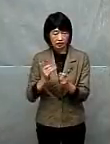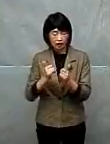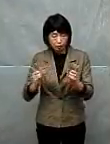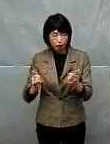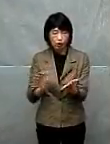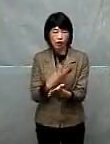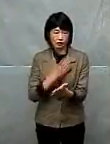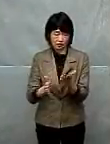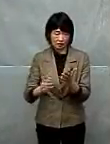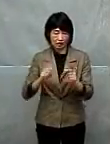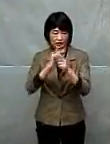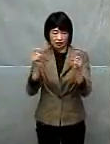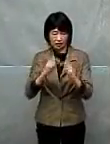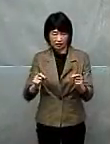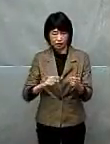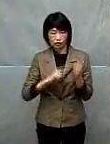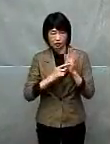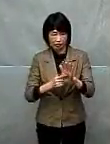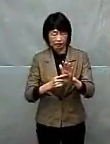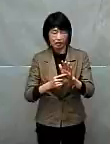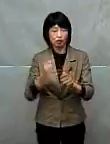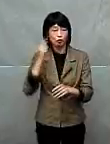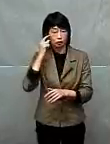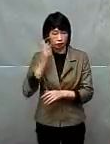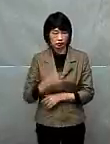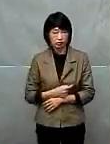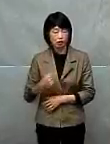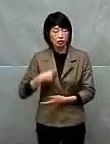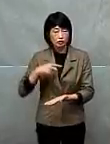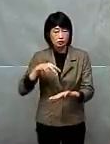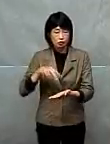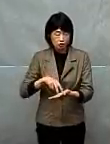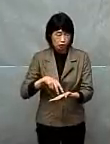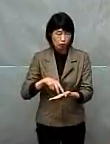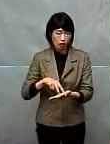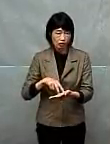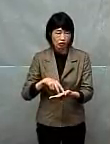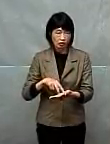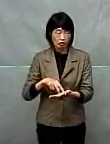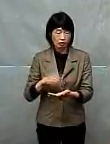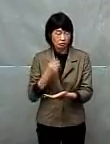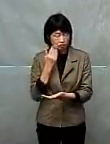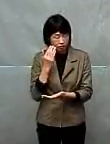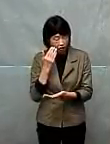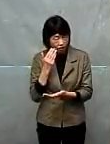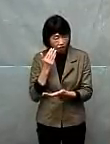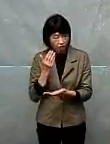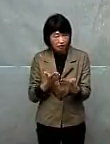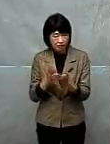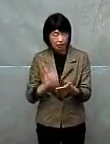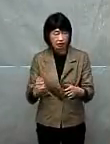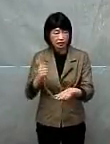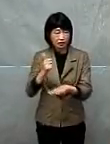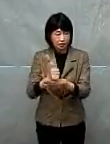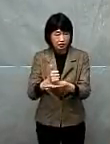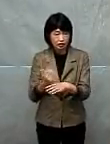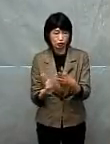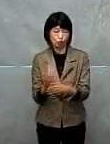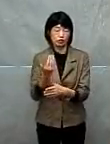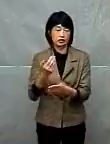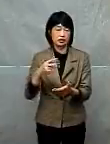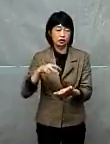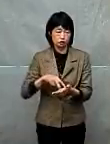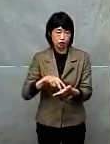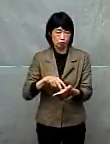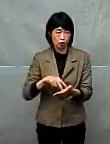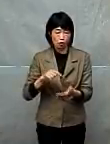。そしてまた私としましてはどういう方が臨県の知事になられようともですね、臨県であ